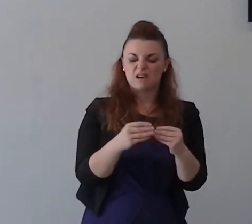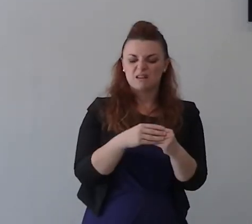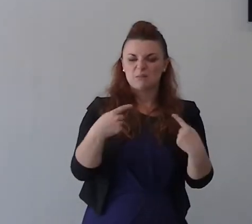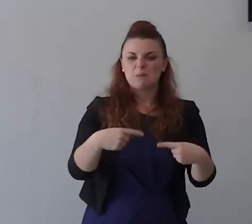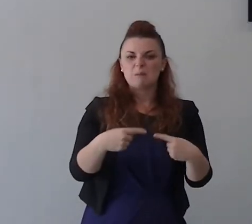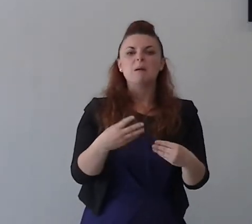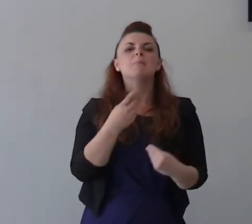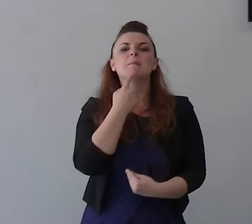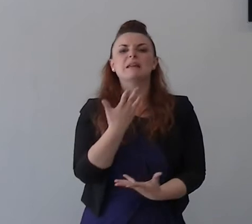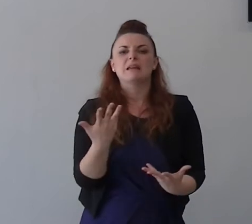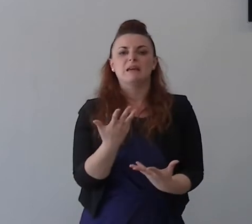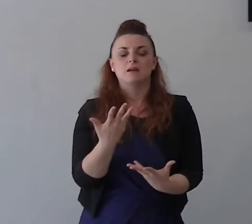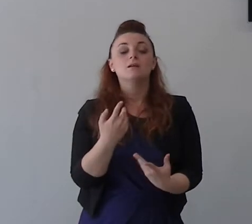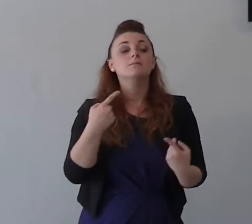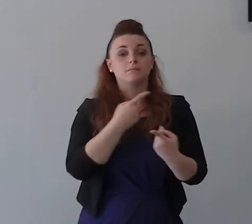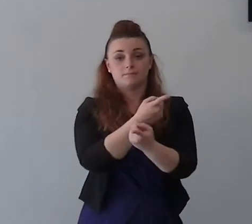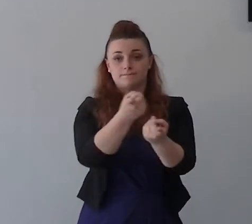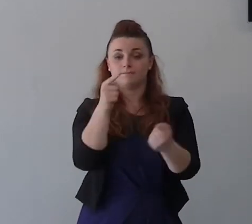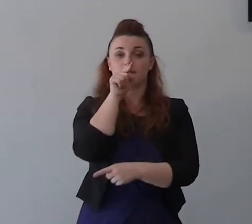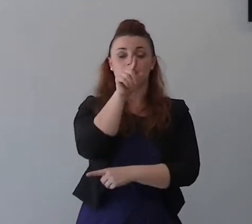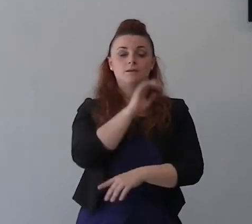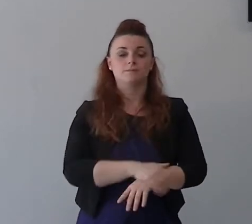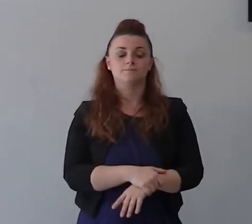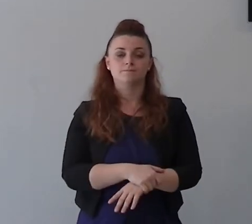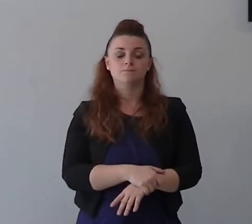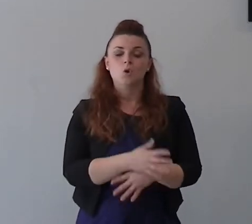O forse lo hai accettato da poco?